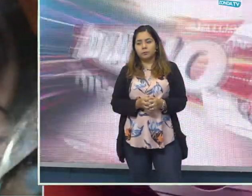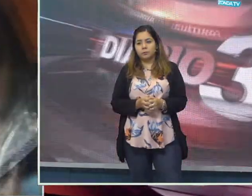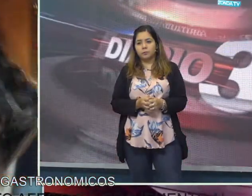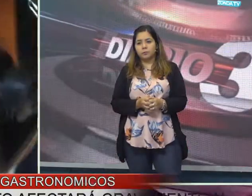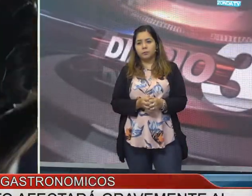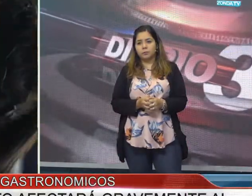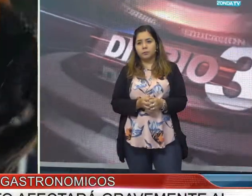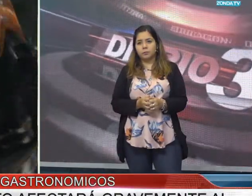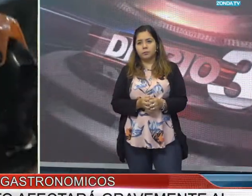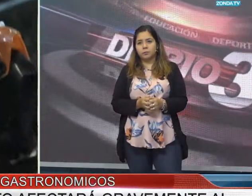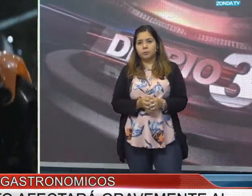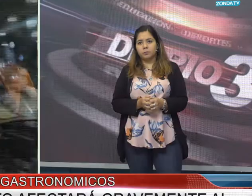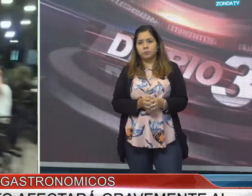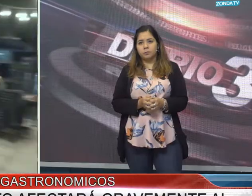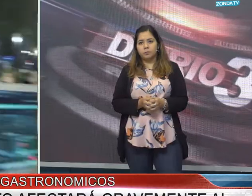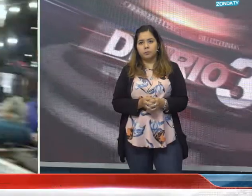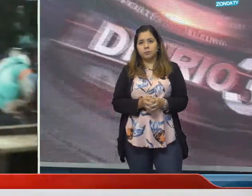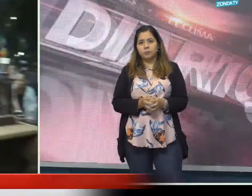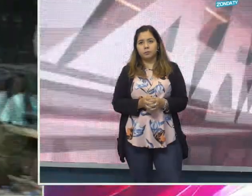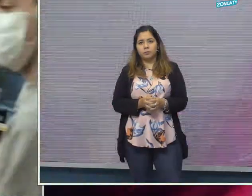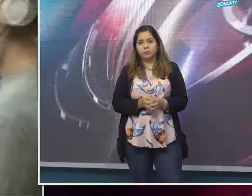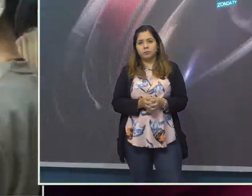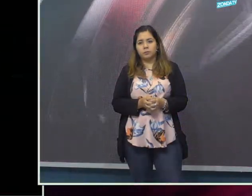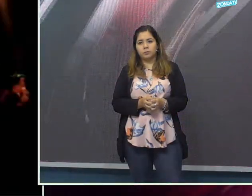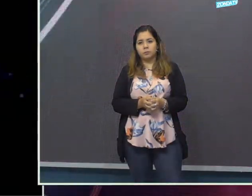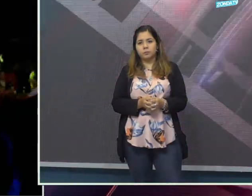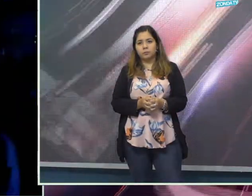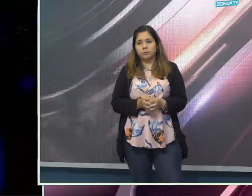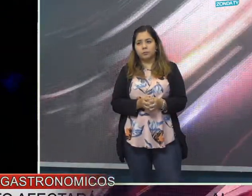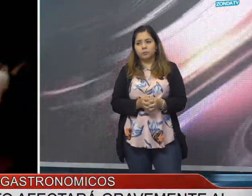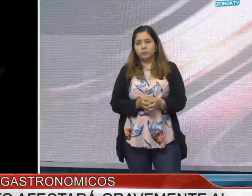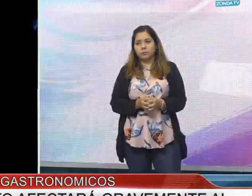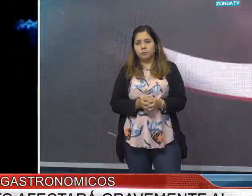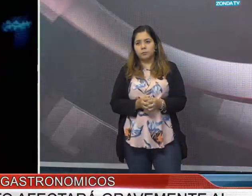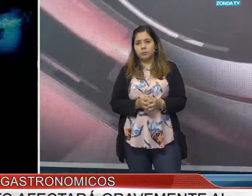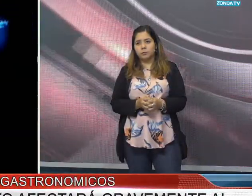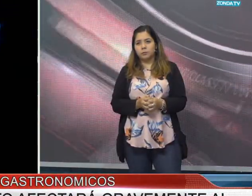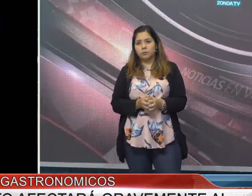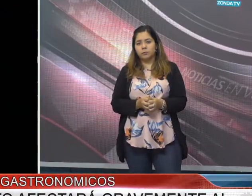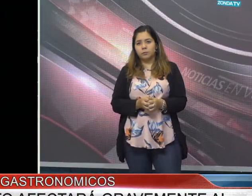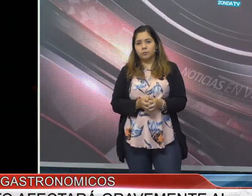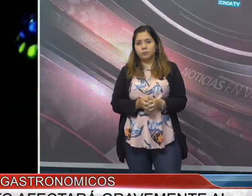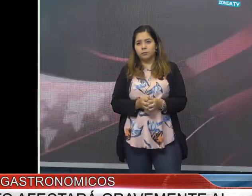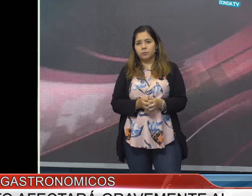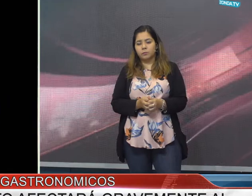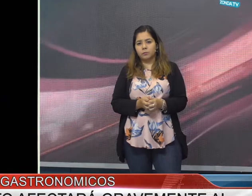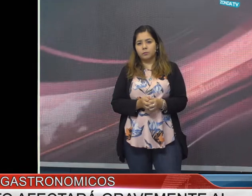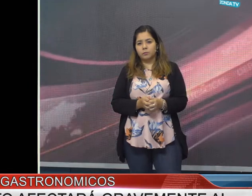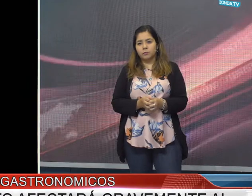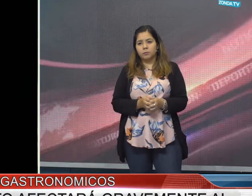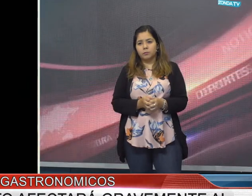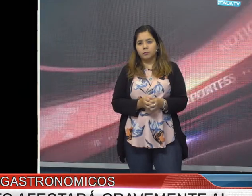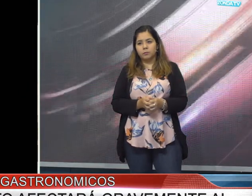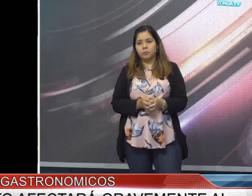al sector y dejando solamente libre la delivery y el tema de igual, que para muchos de los gastronómicos no